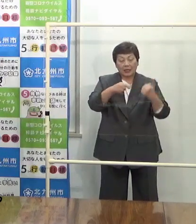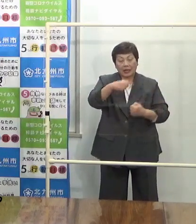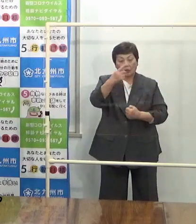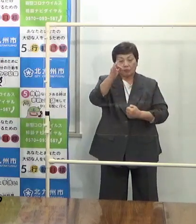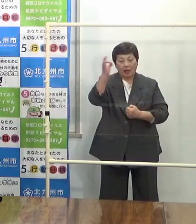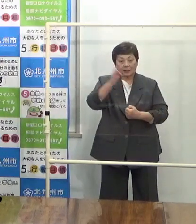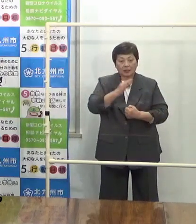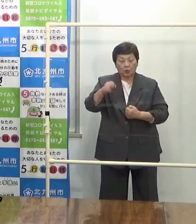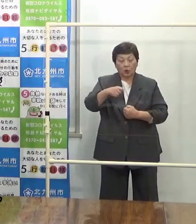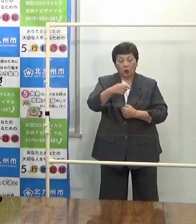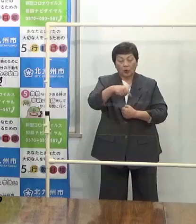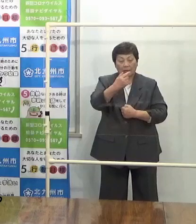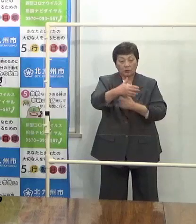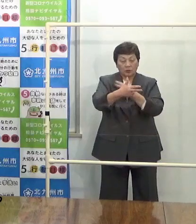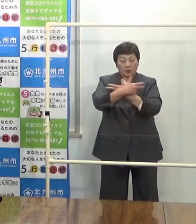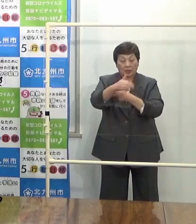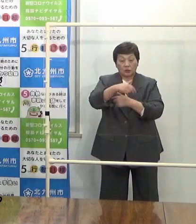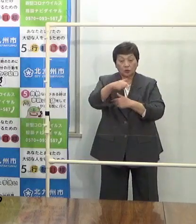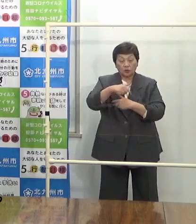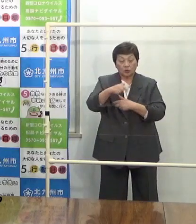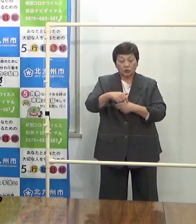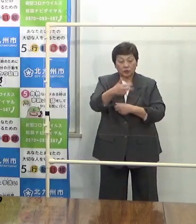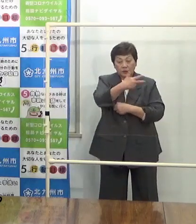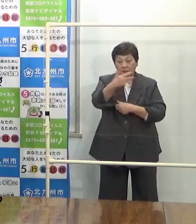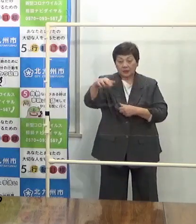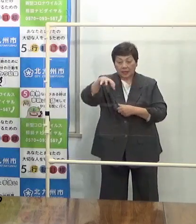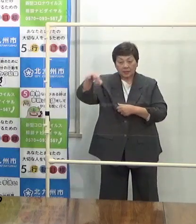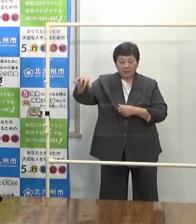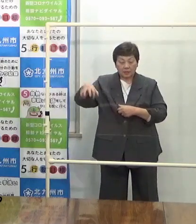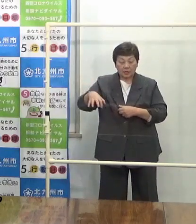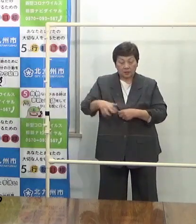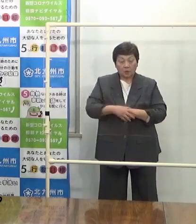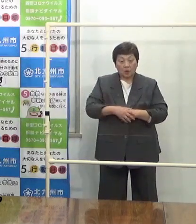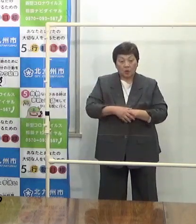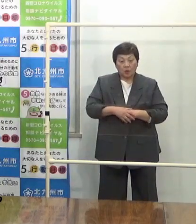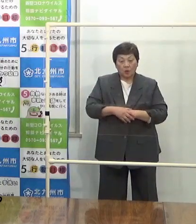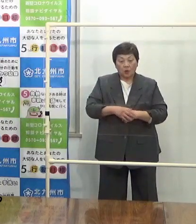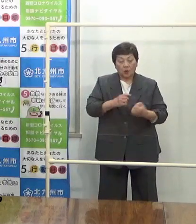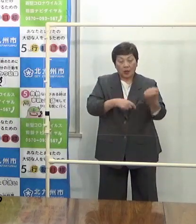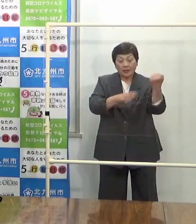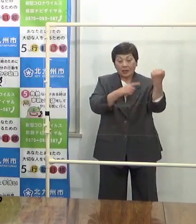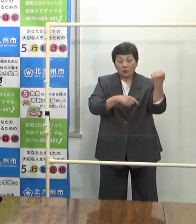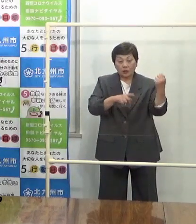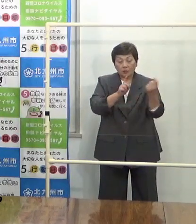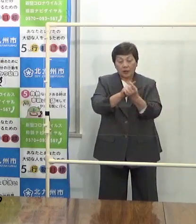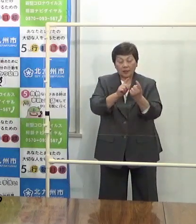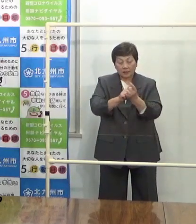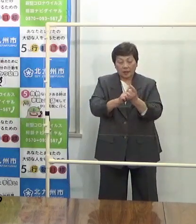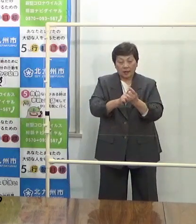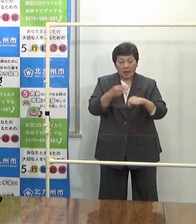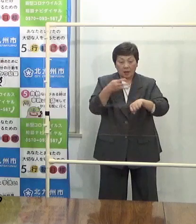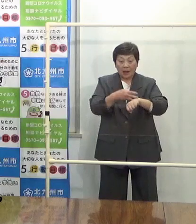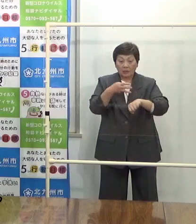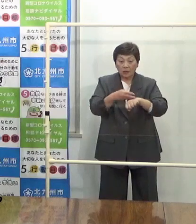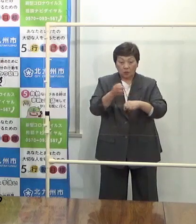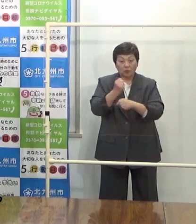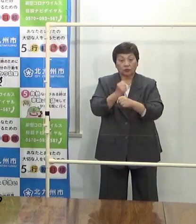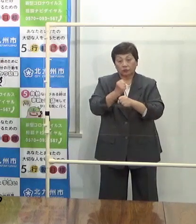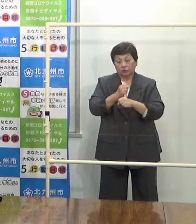は市内のエネルギー使用に関する再エネ 100% 化に向けたロードマップマニュアルであります